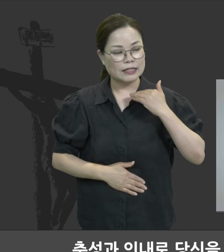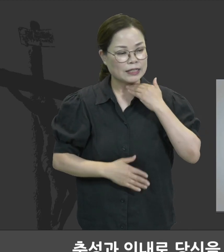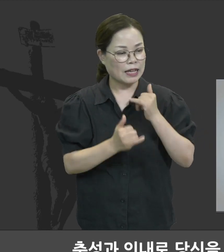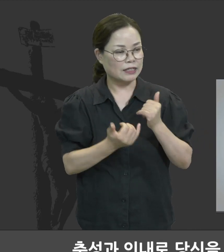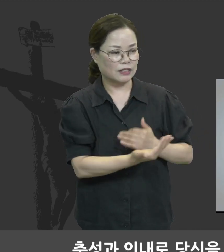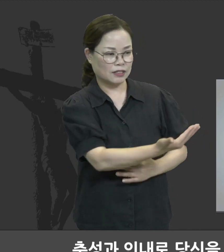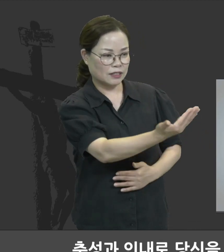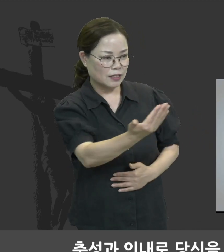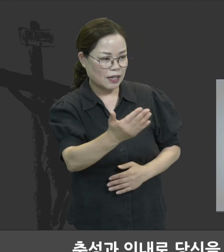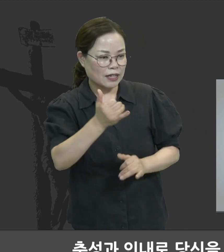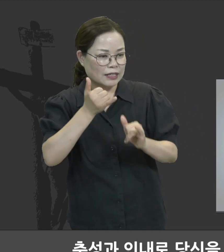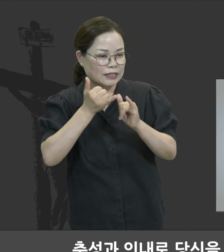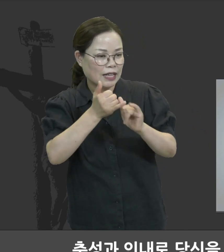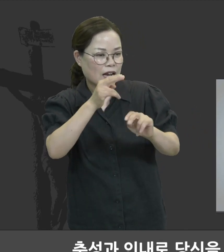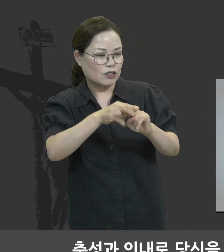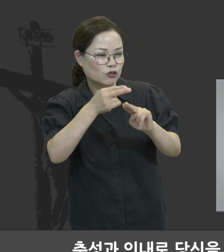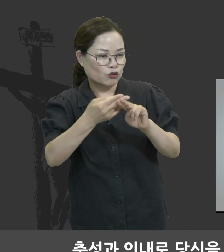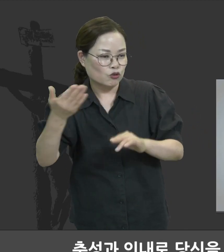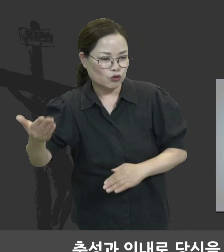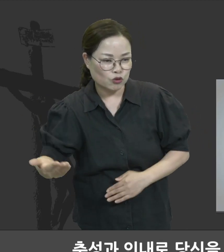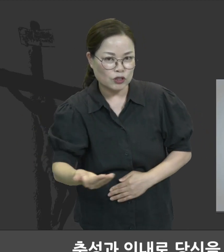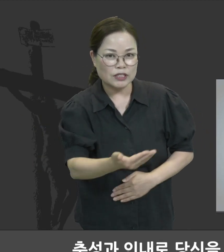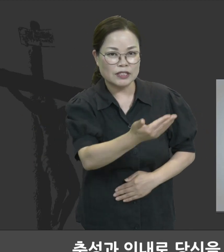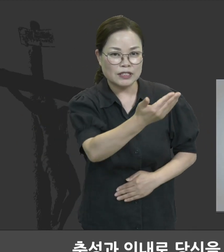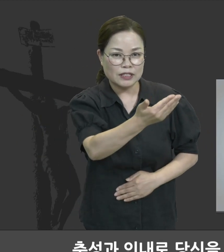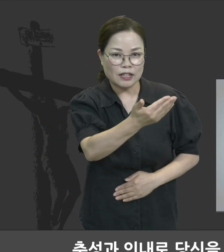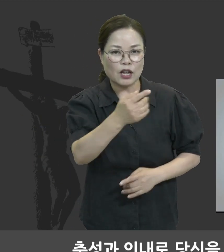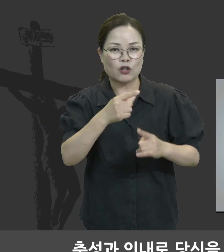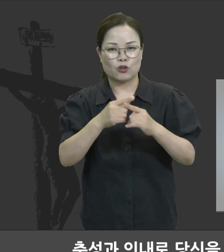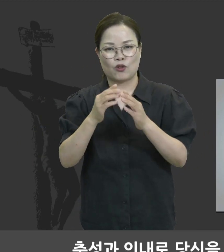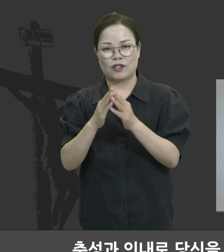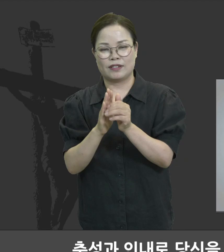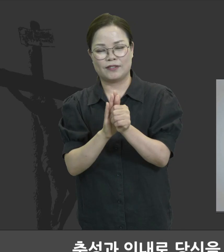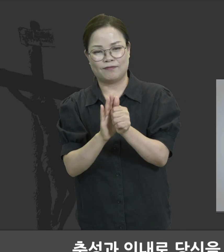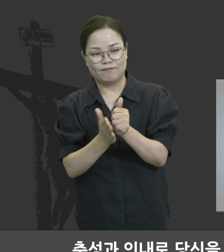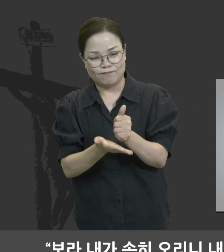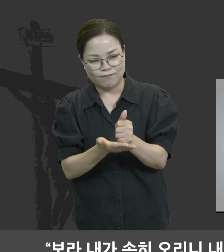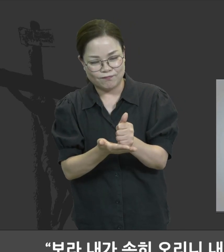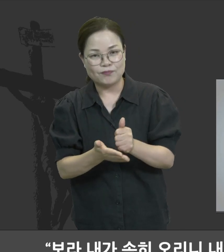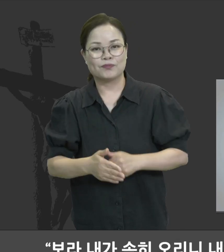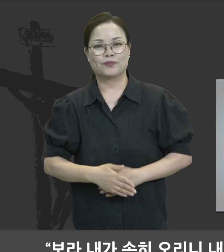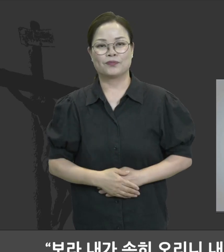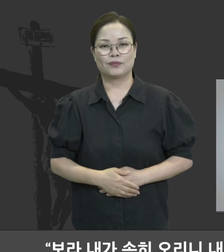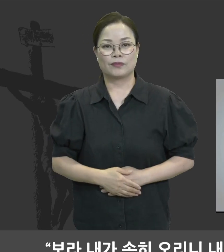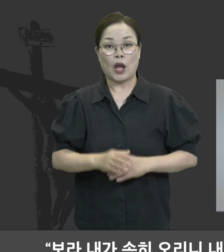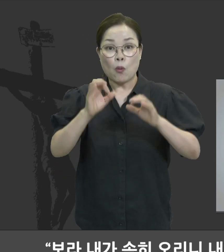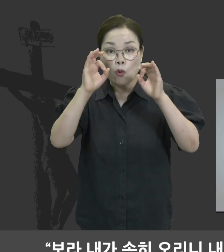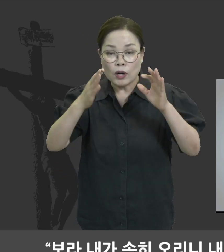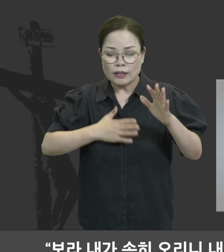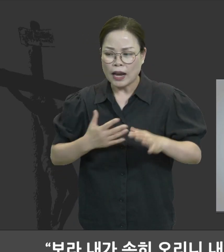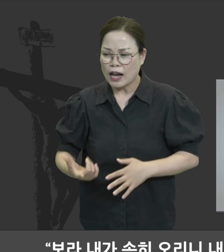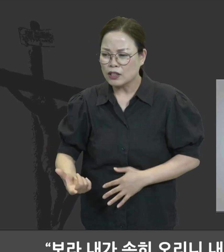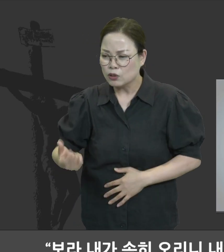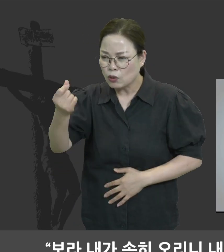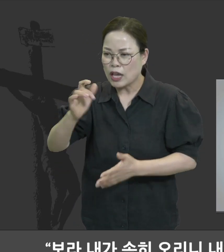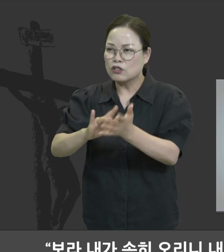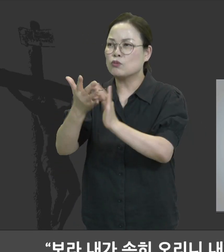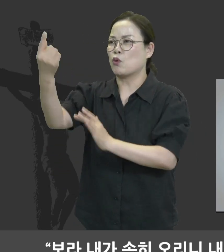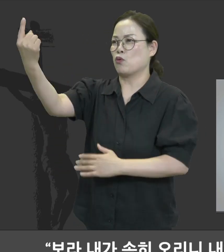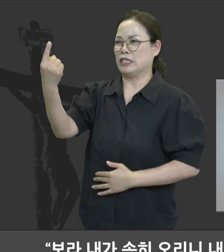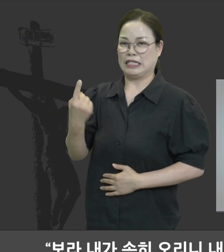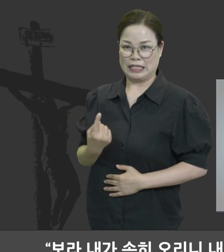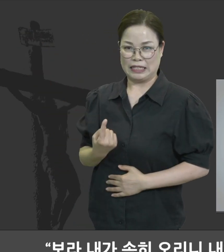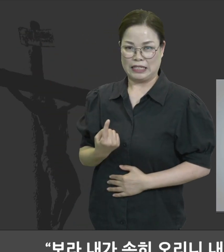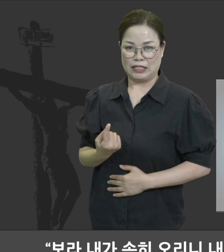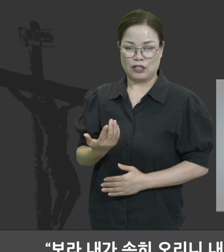자들에게 상을 주실 것이라는 말씀으로 교회를 격려합니다. 보라, 내가 속히 오리니